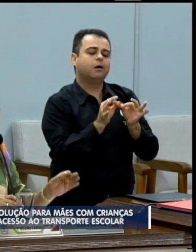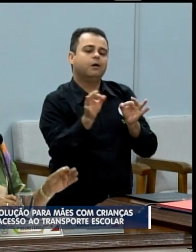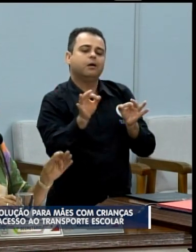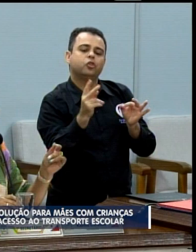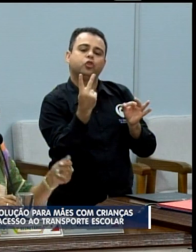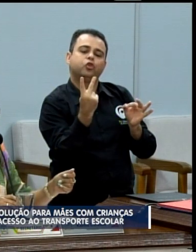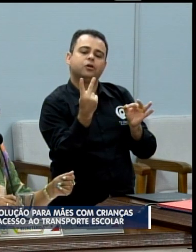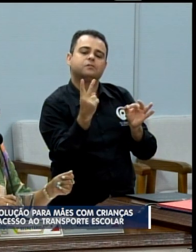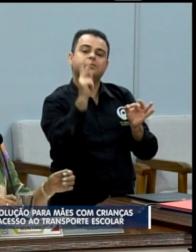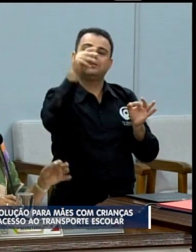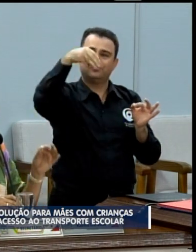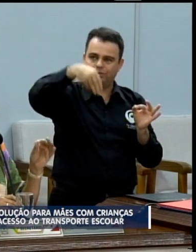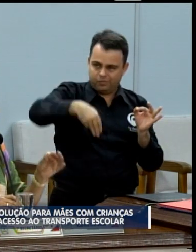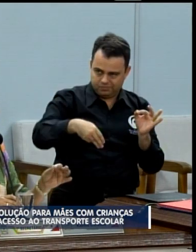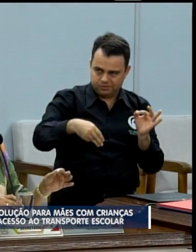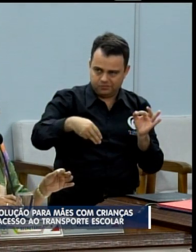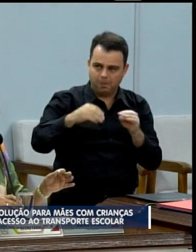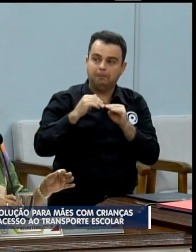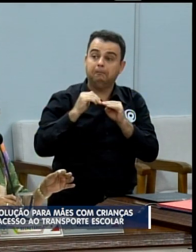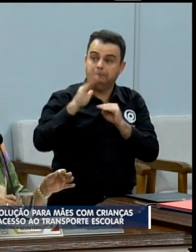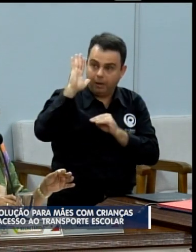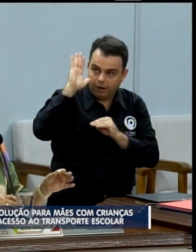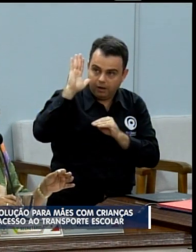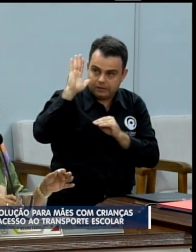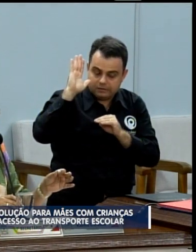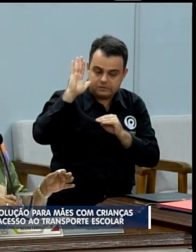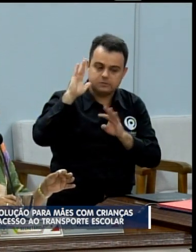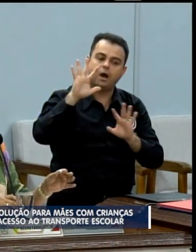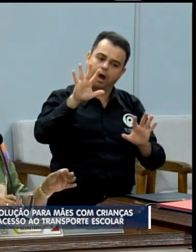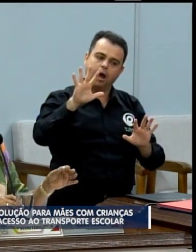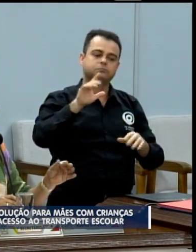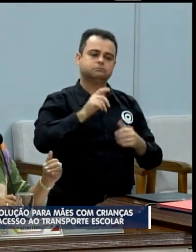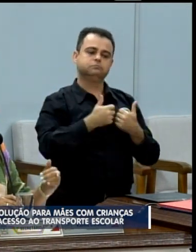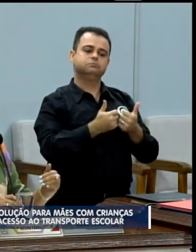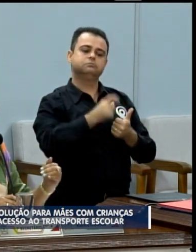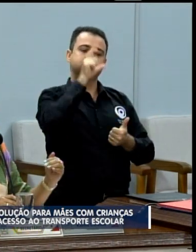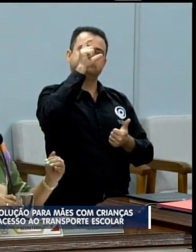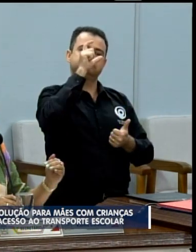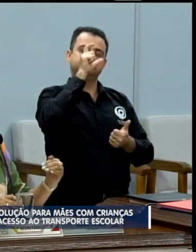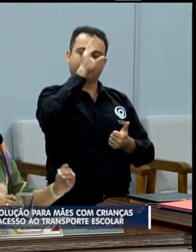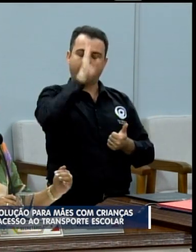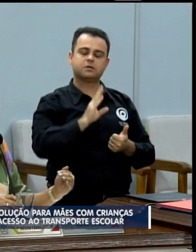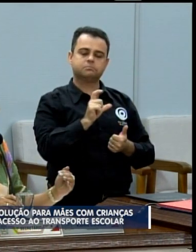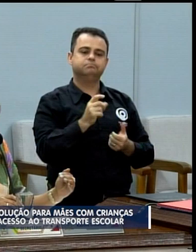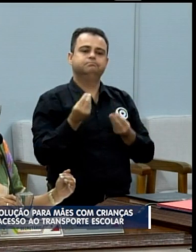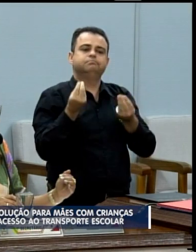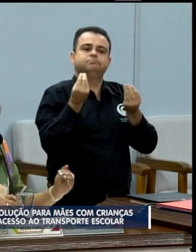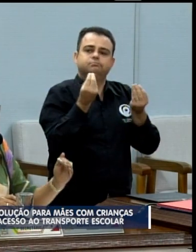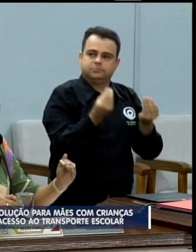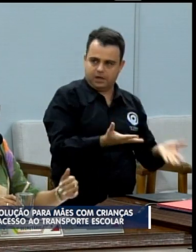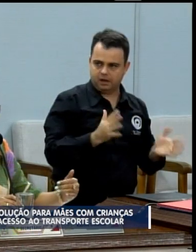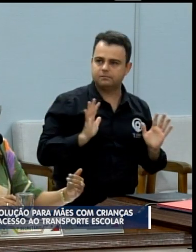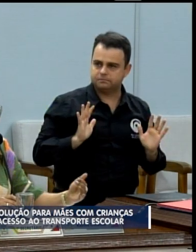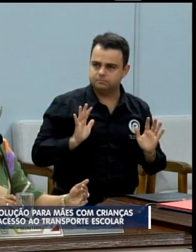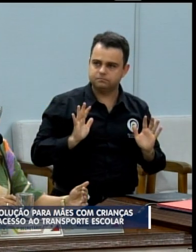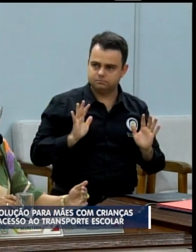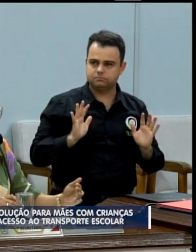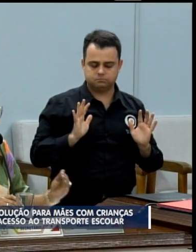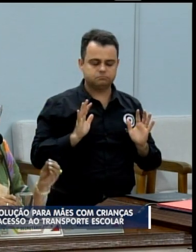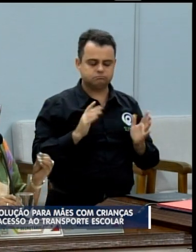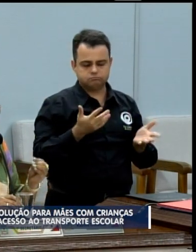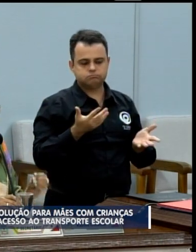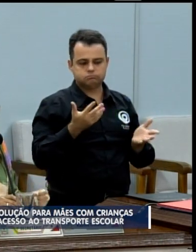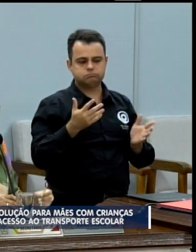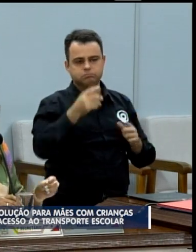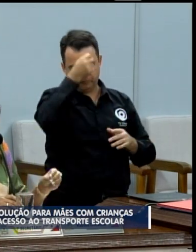o transporte público, o passe. Eles não deixam de dar condições para a criança chegar na